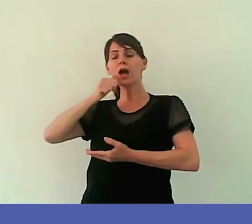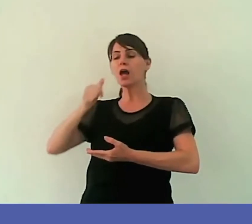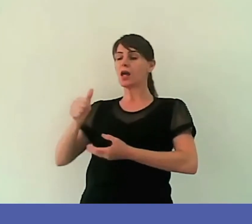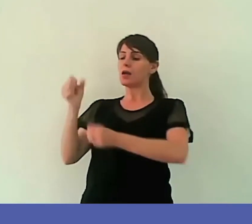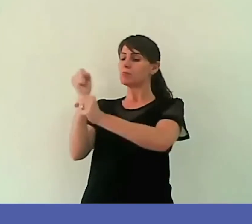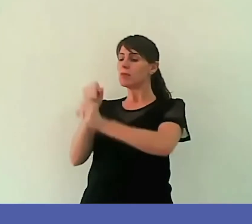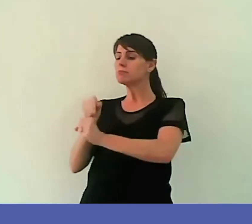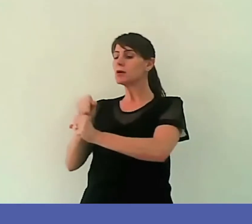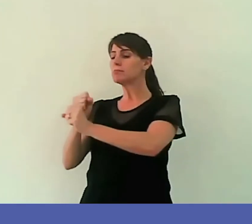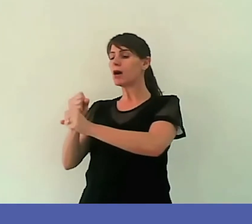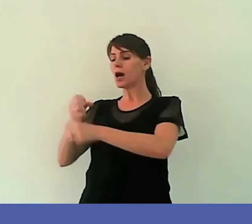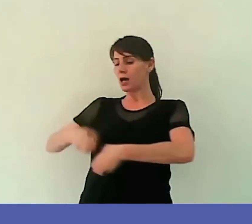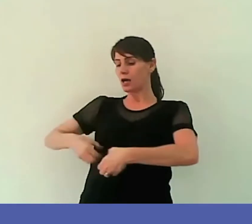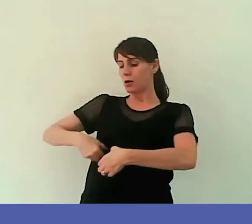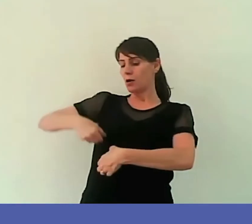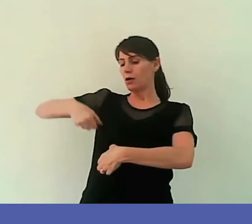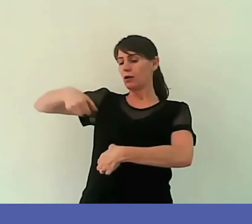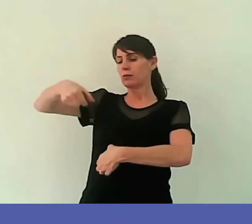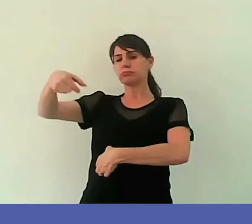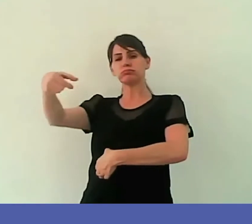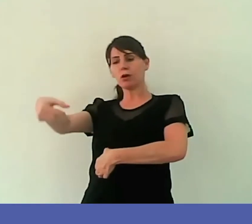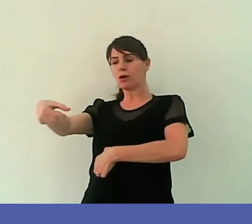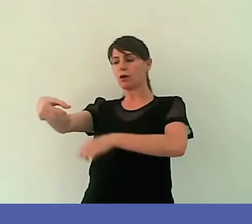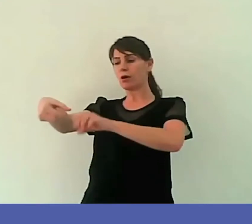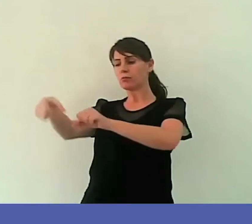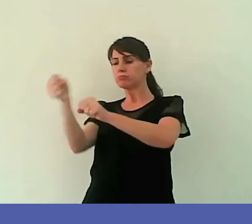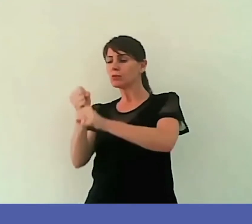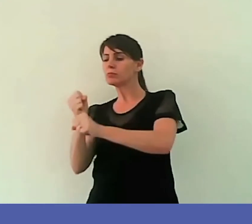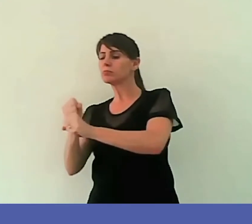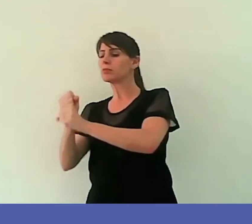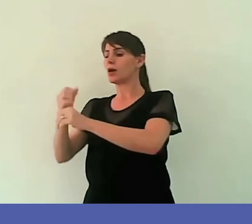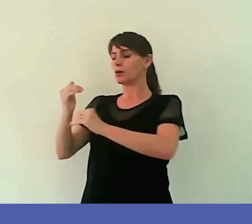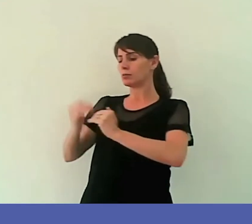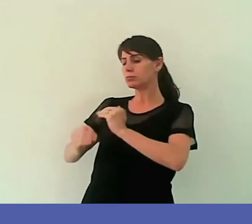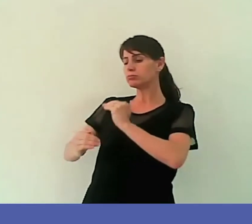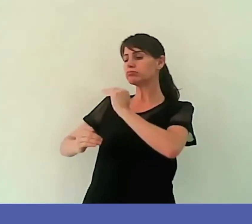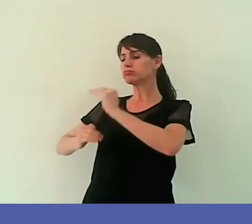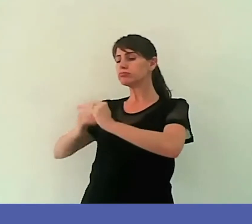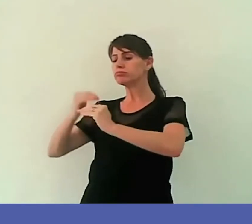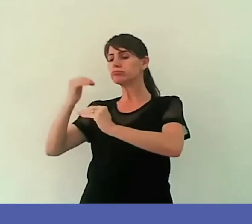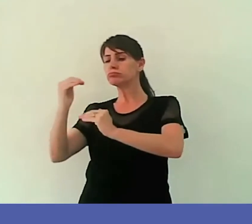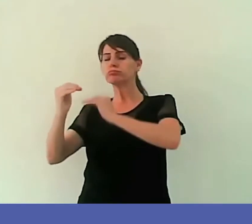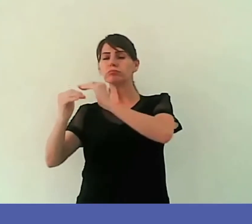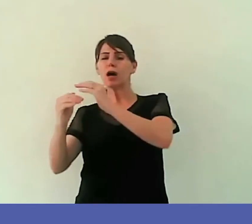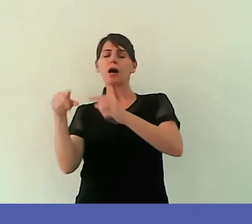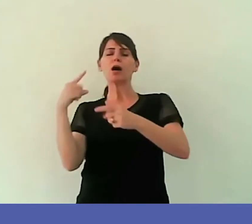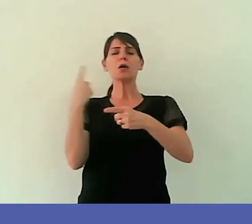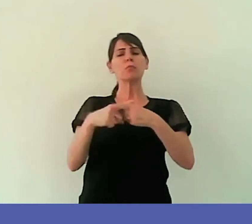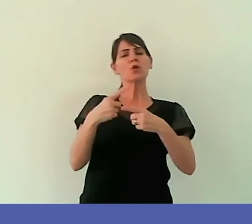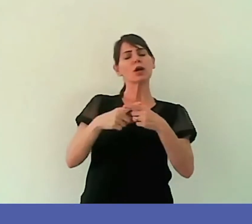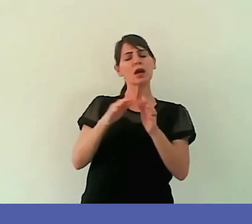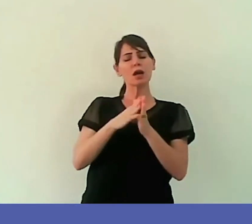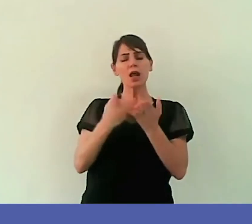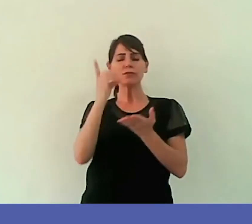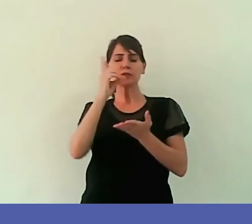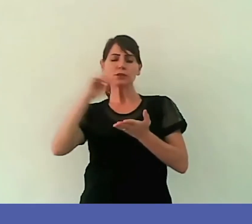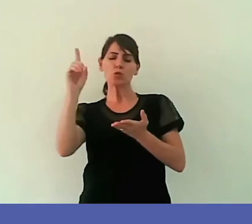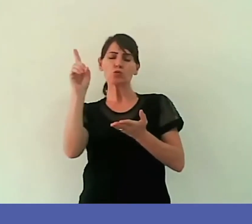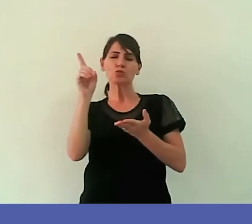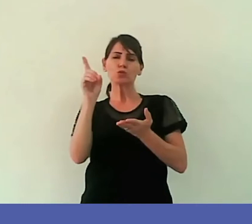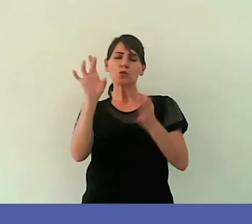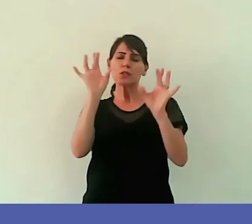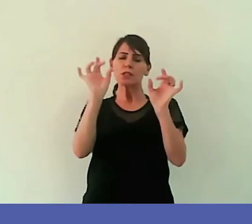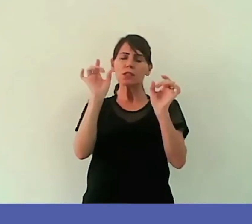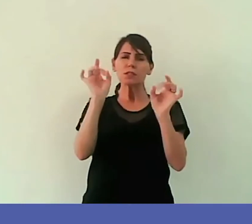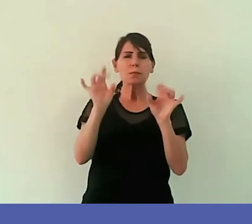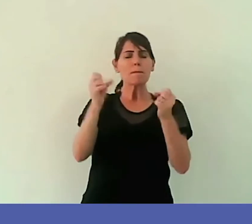foi construída, houve um processo. Por que a Bíblia é tão minuciosa e usa esse verbo